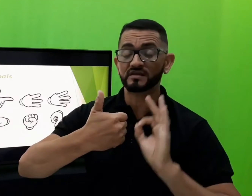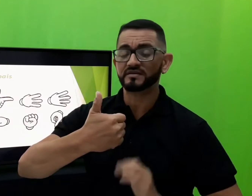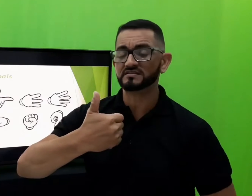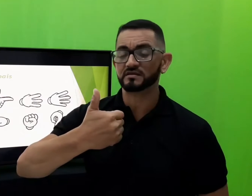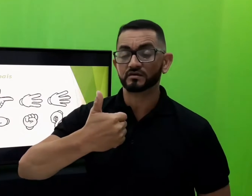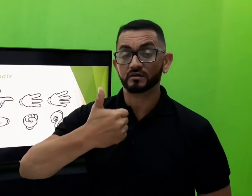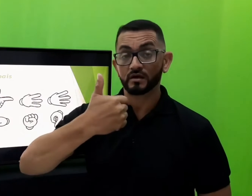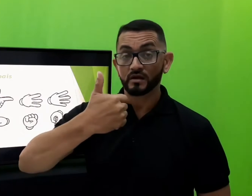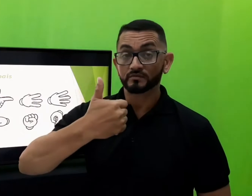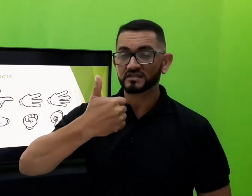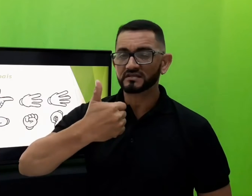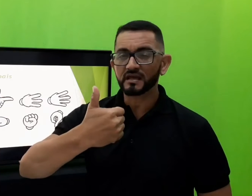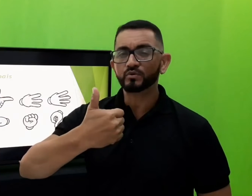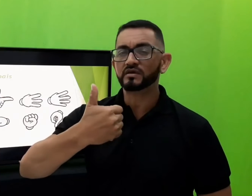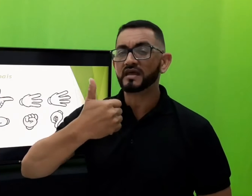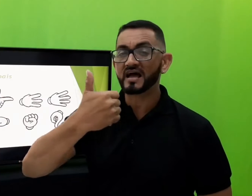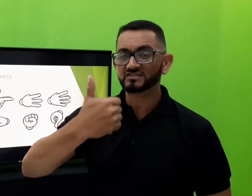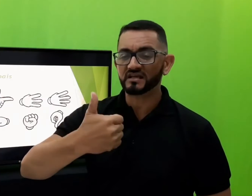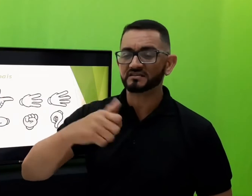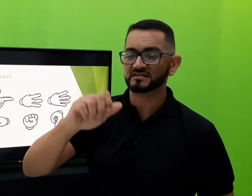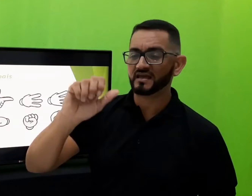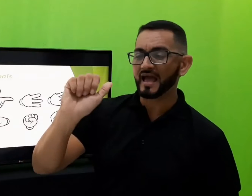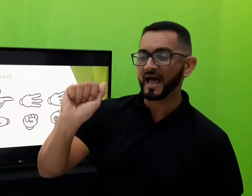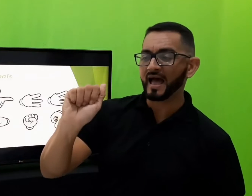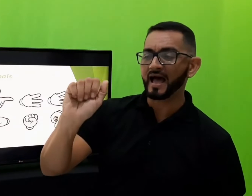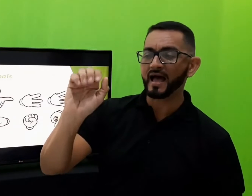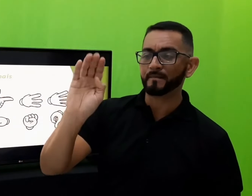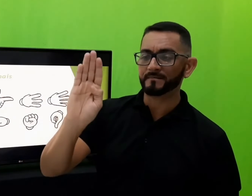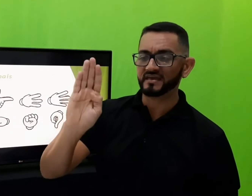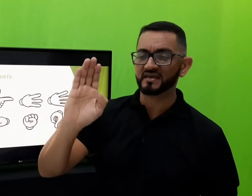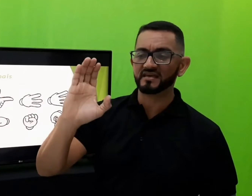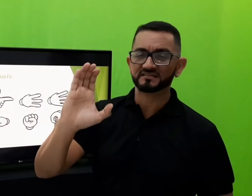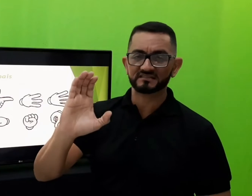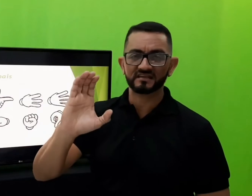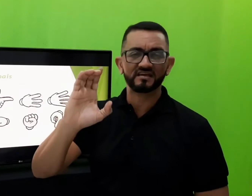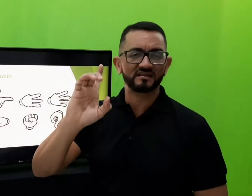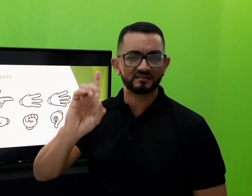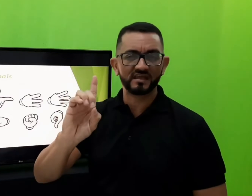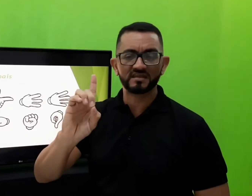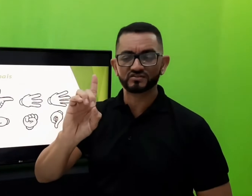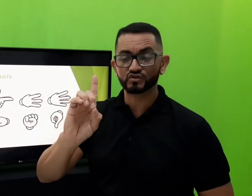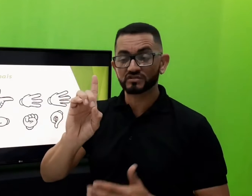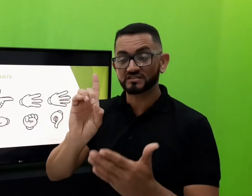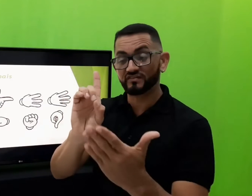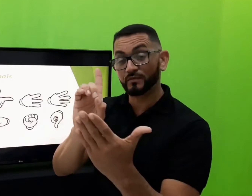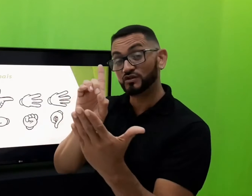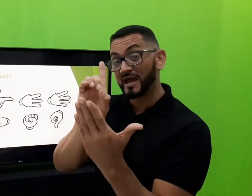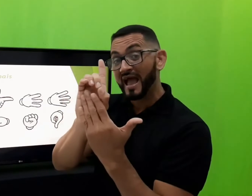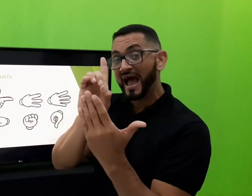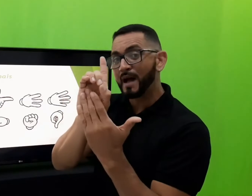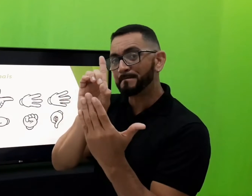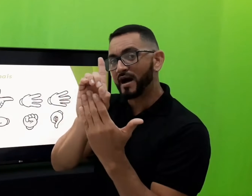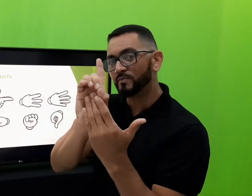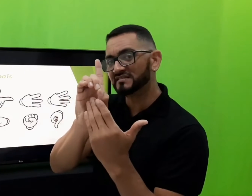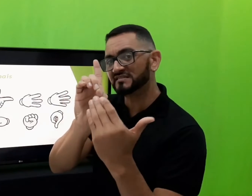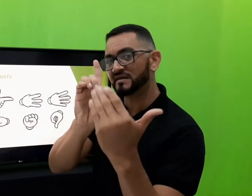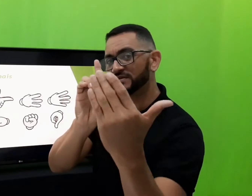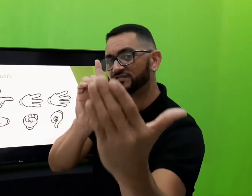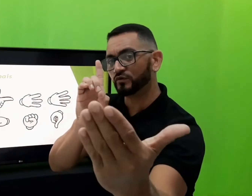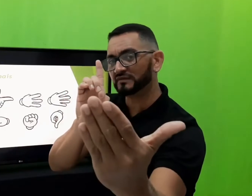sempre assim. Vocês se lembram que as letras é A, B, C, D e assim sucessivamente? A palma sempre